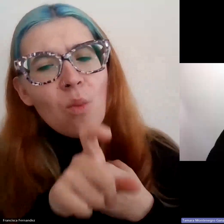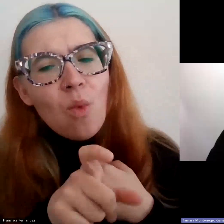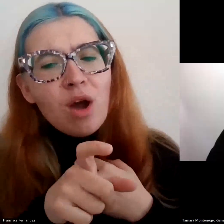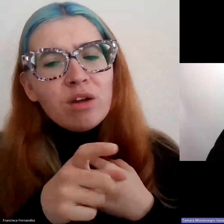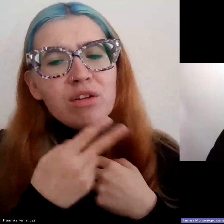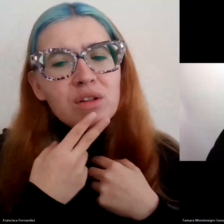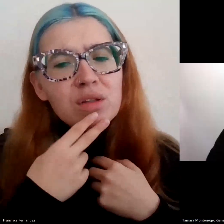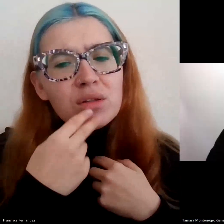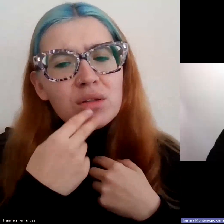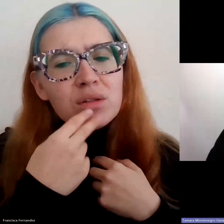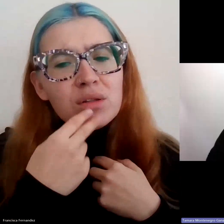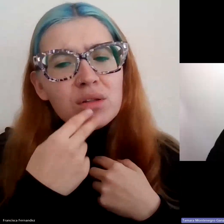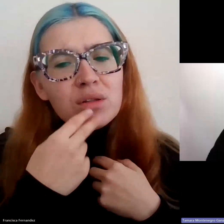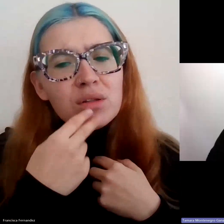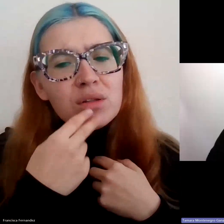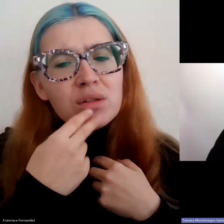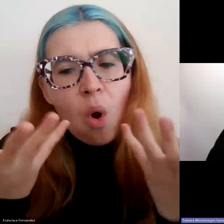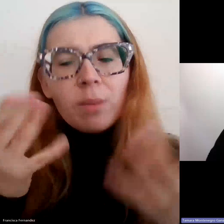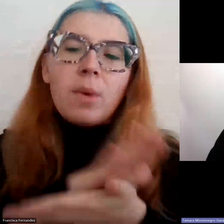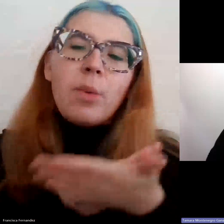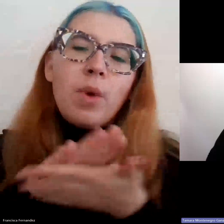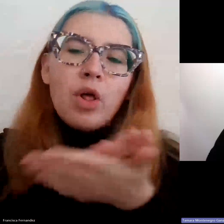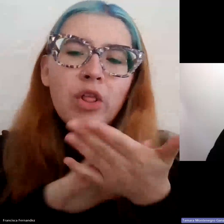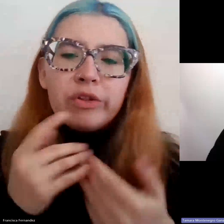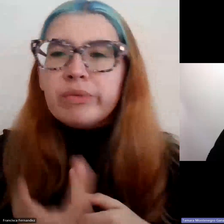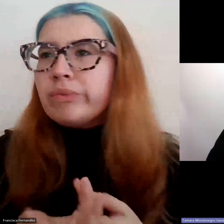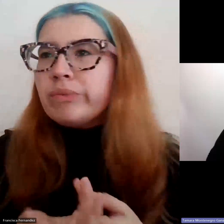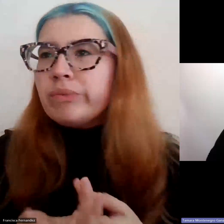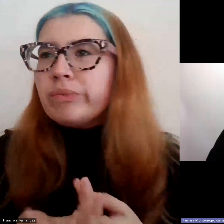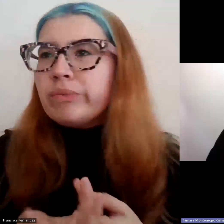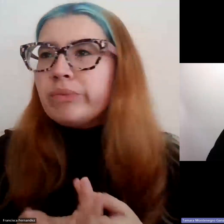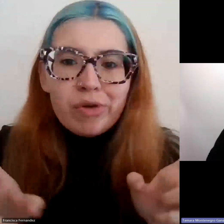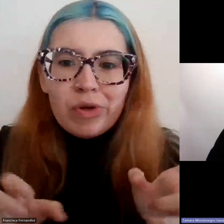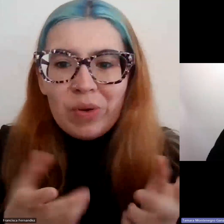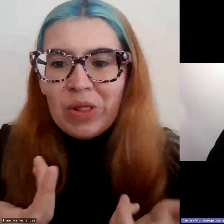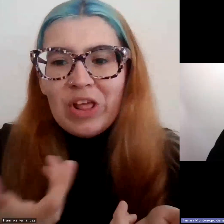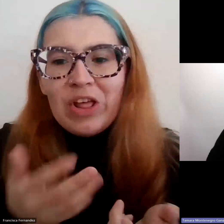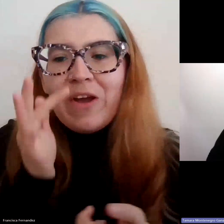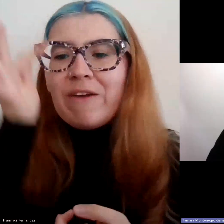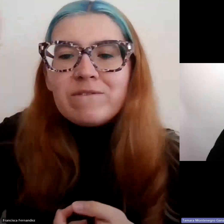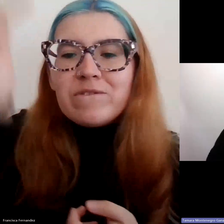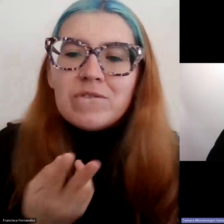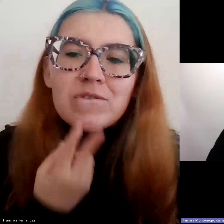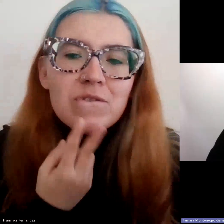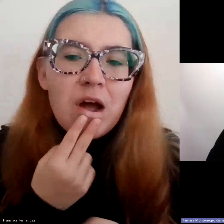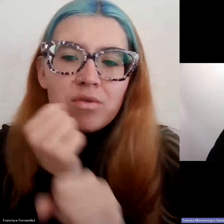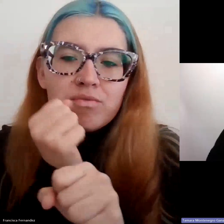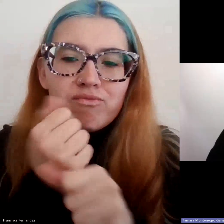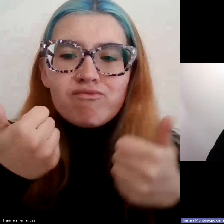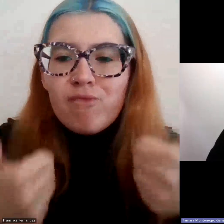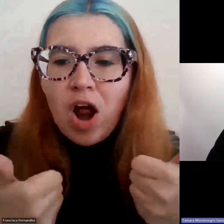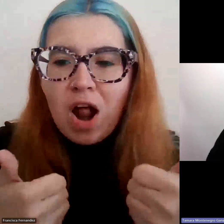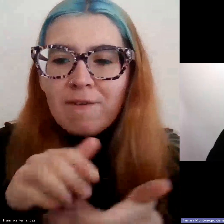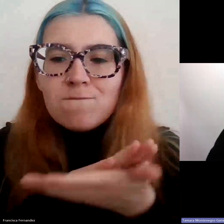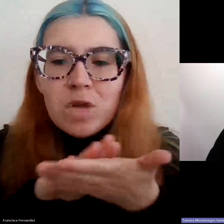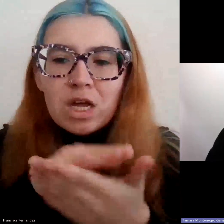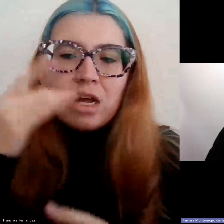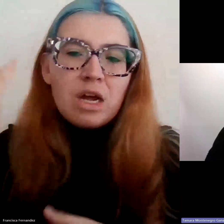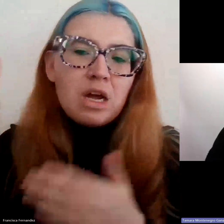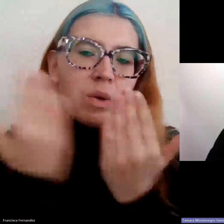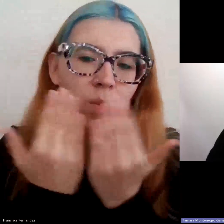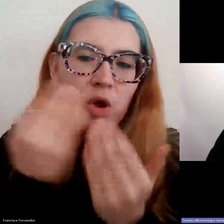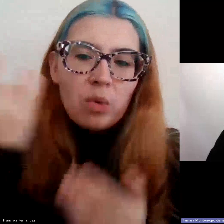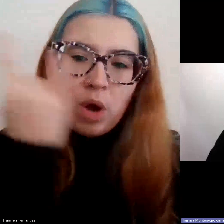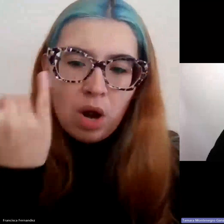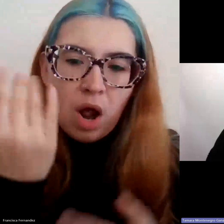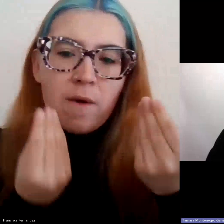interacción y hacerle preguntas también, cómo era su vida, cómo lo hacían en distintos temas, al futuro, en